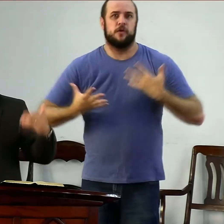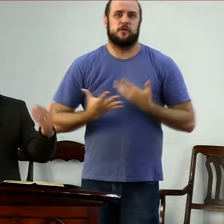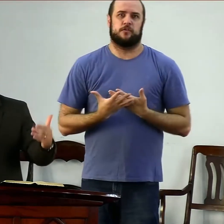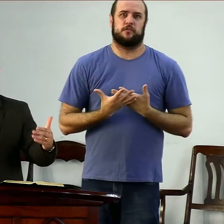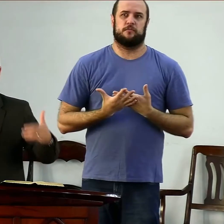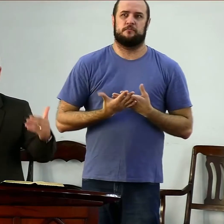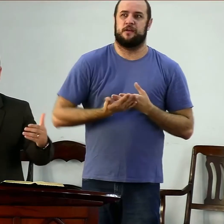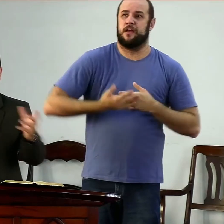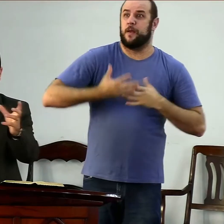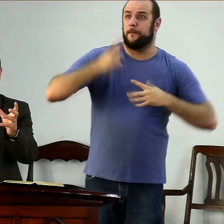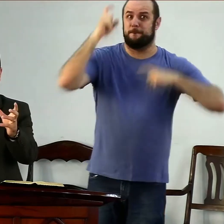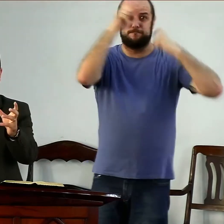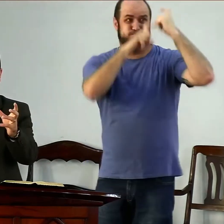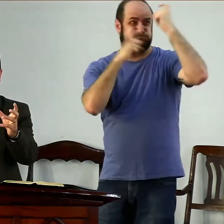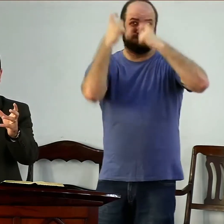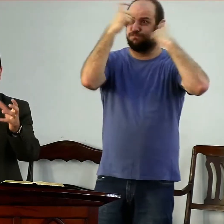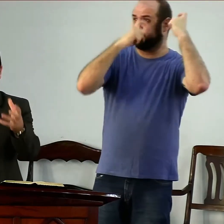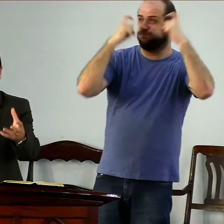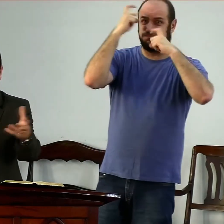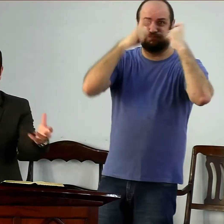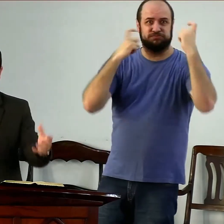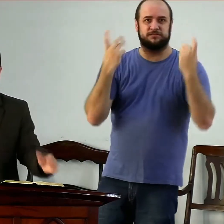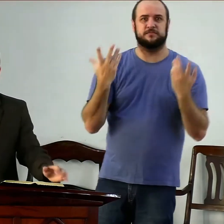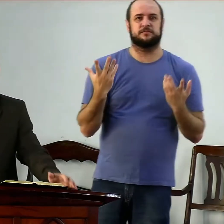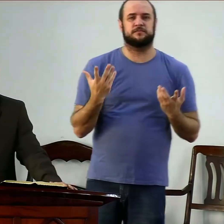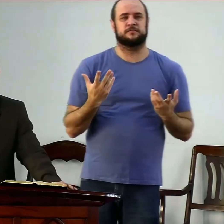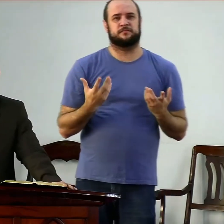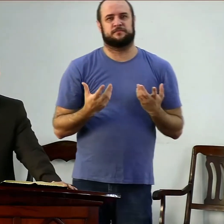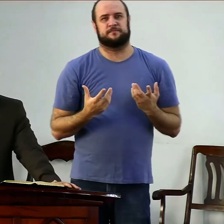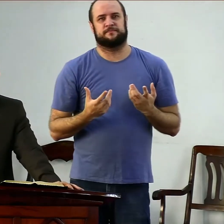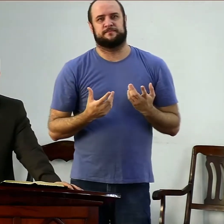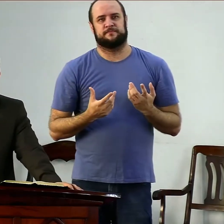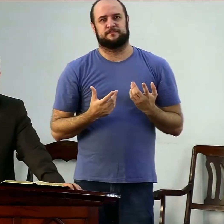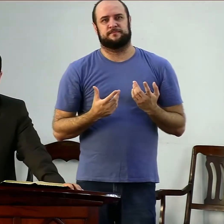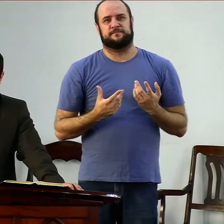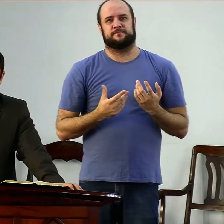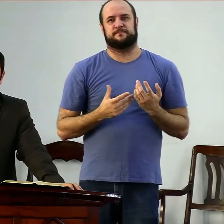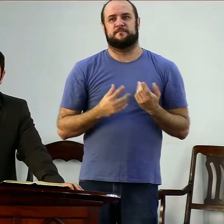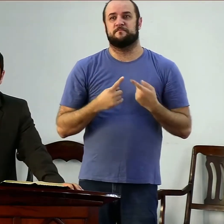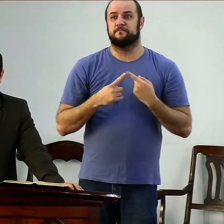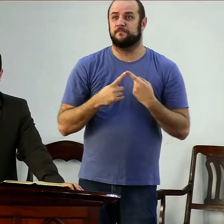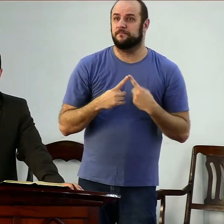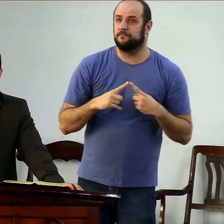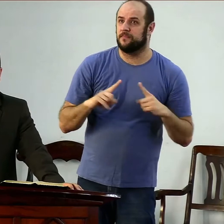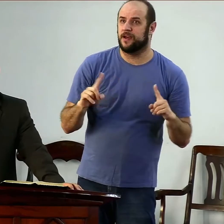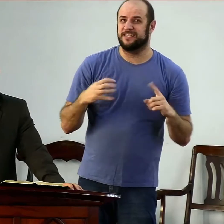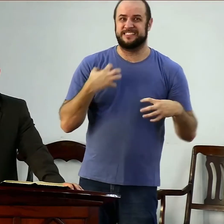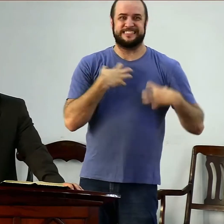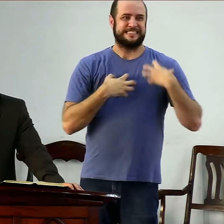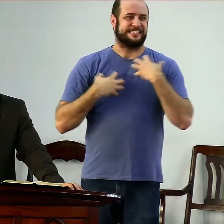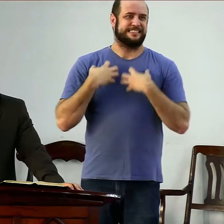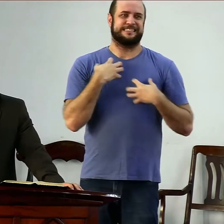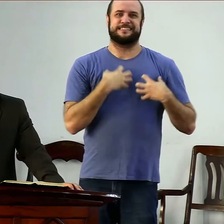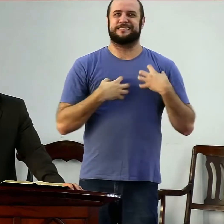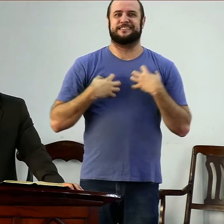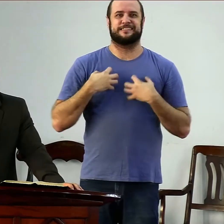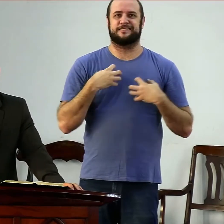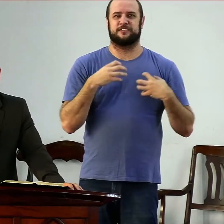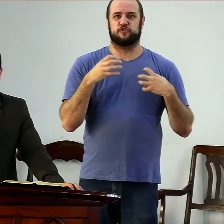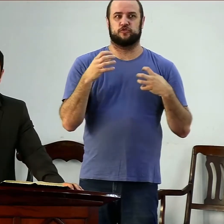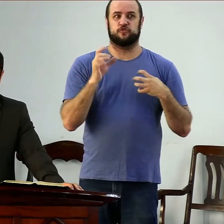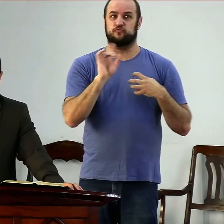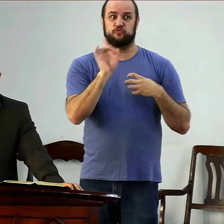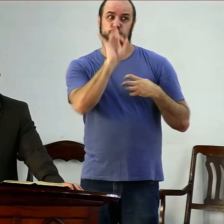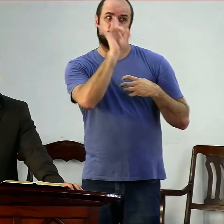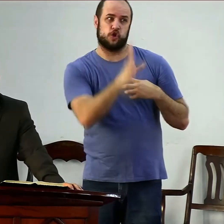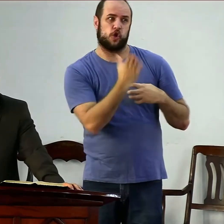se preocupa muito com essas áreas da vida. Mas a ansiedade não se resume apenas